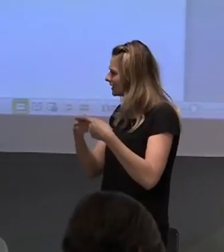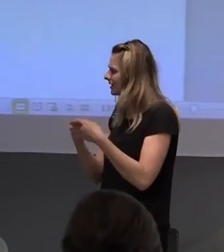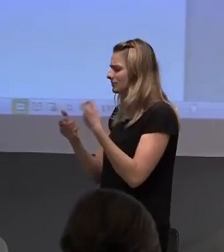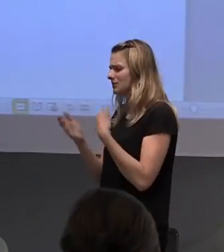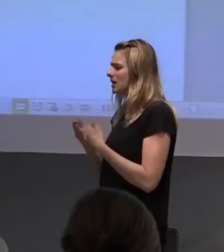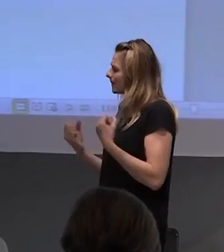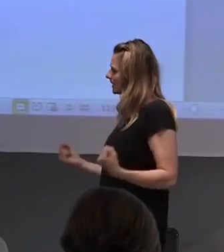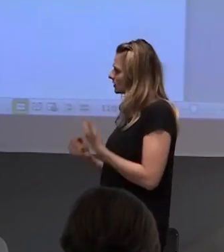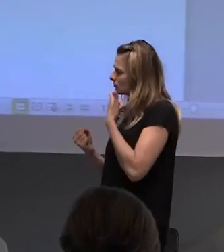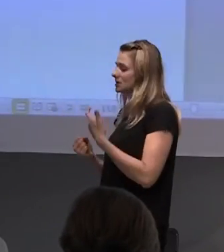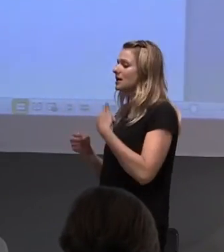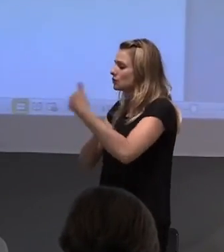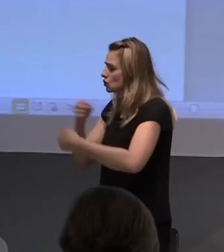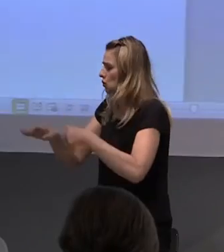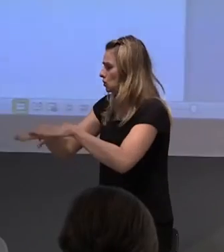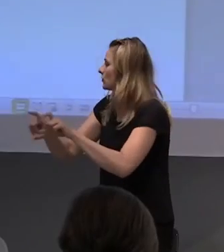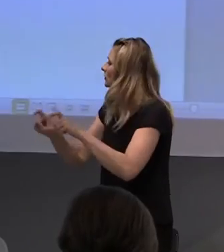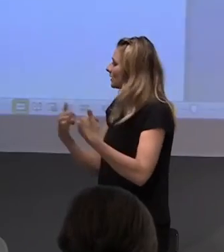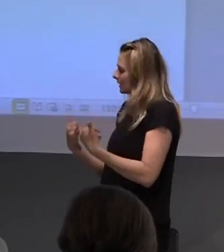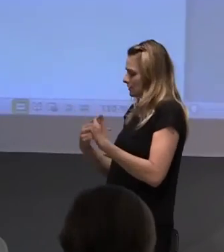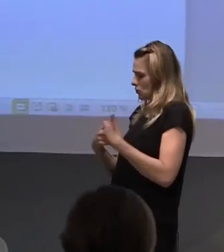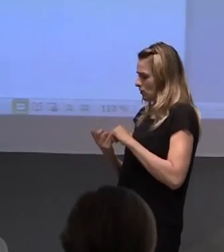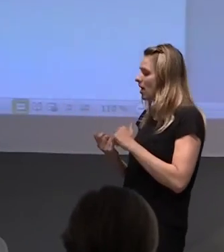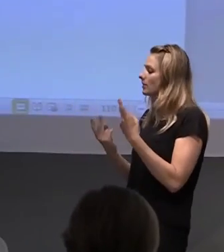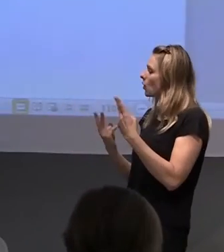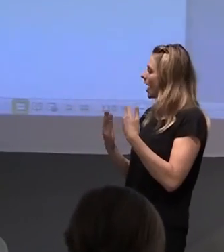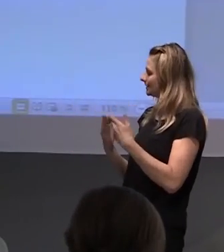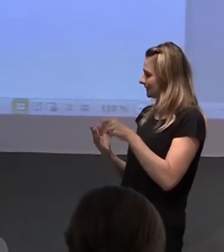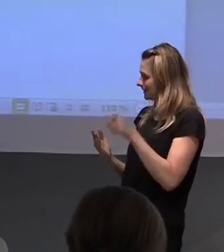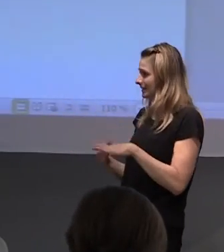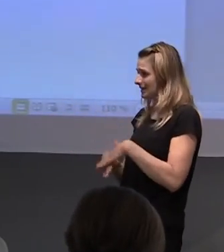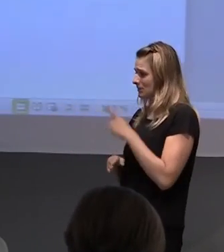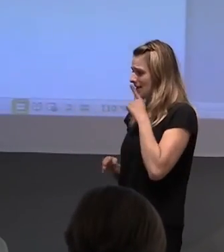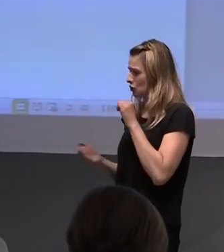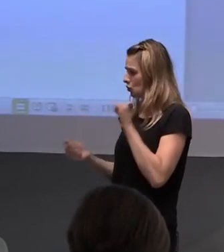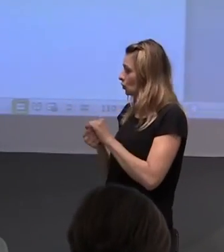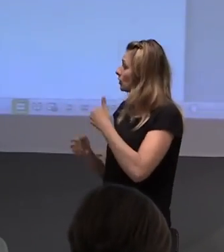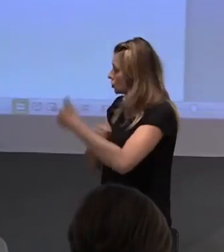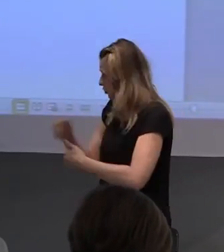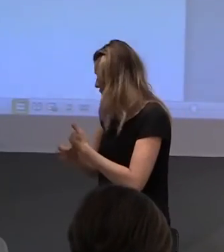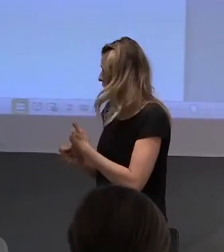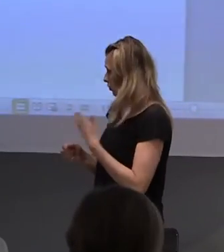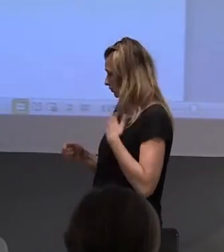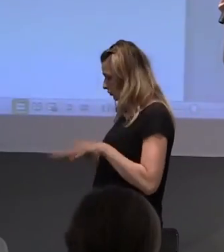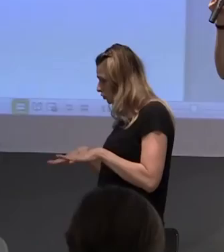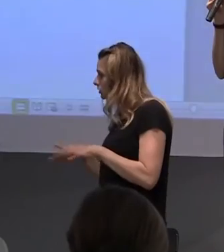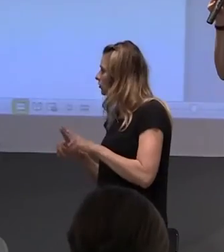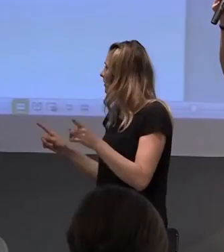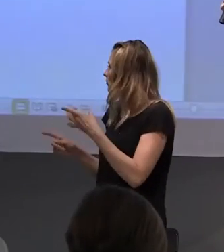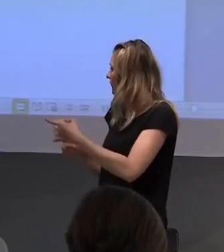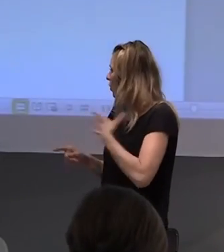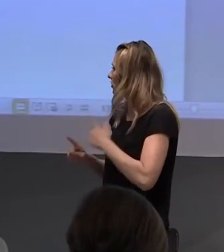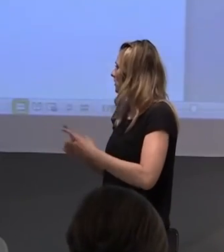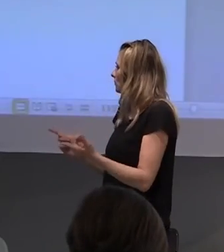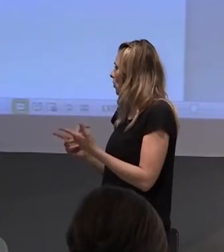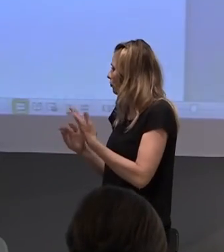zástupkyně úřadu veřejné ochránkyně lidských práv ombudsmanky, která právě sepisuje koncept zprávy o problematice asistenta pedagoga